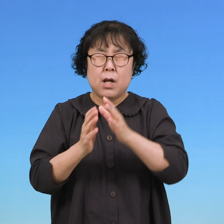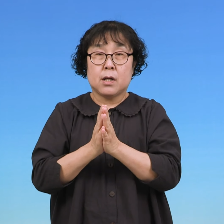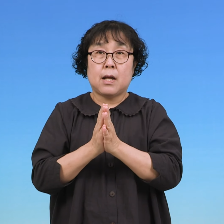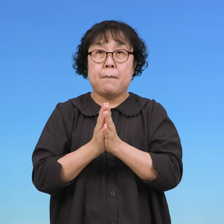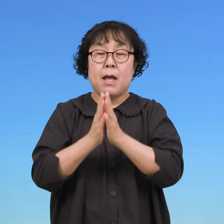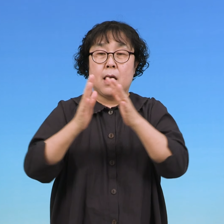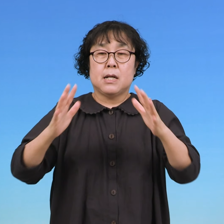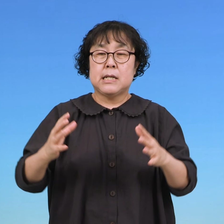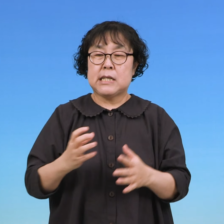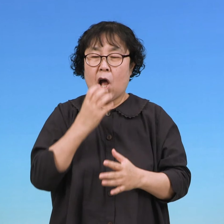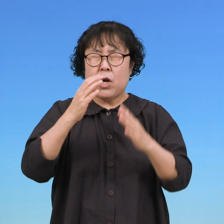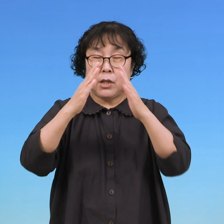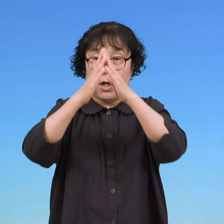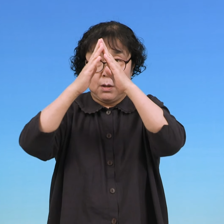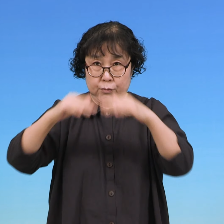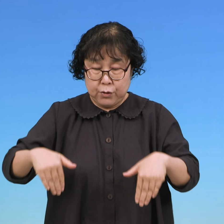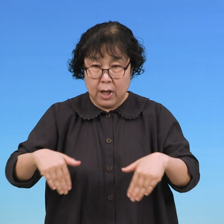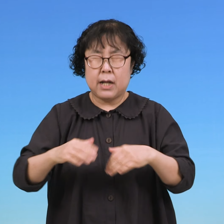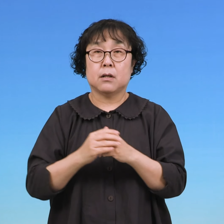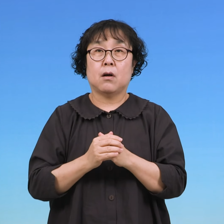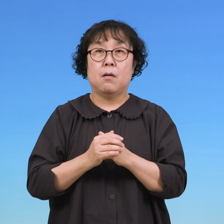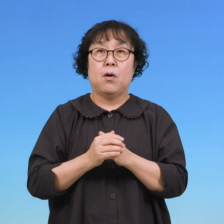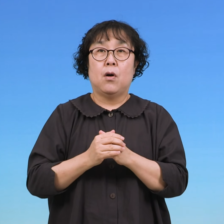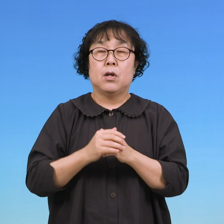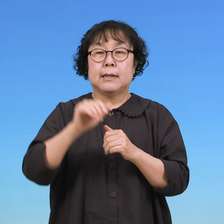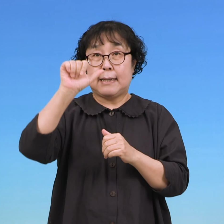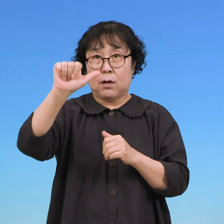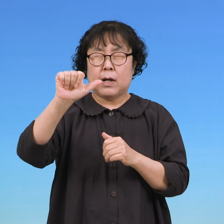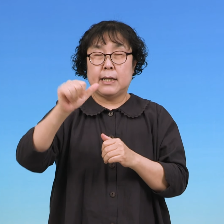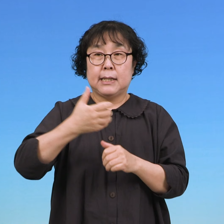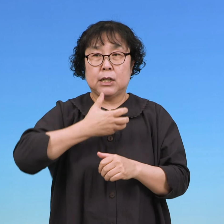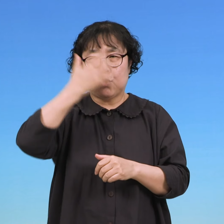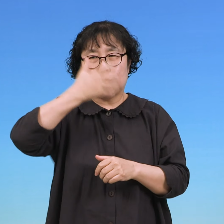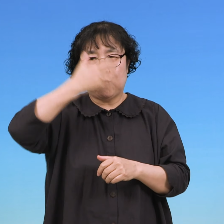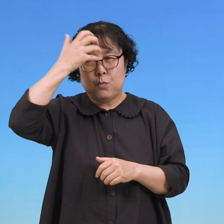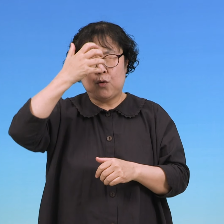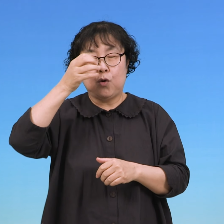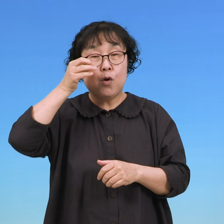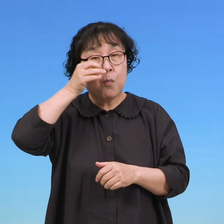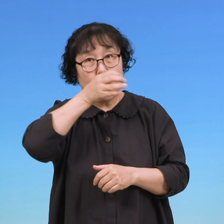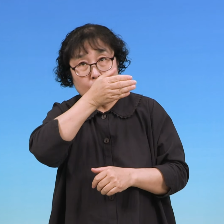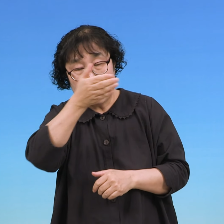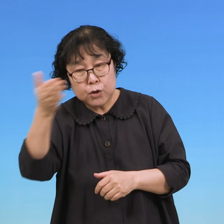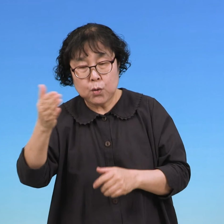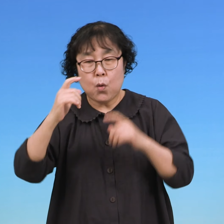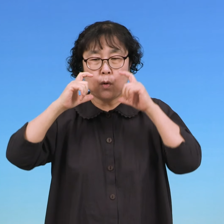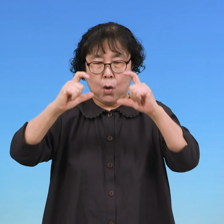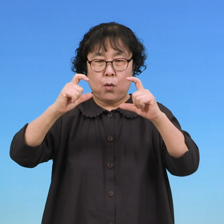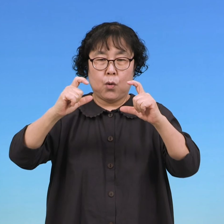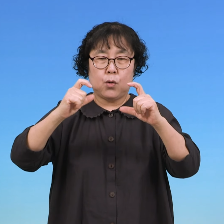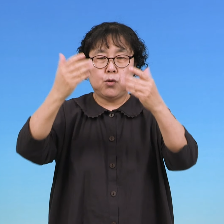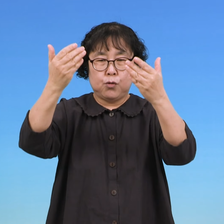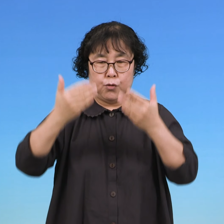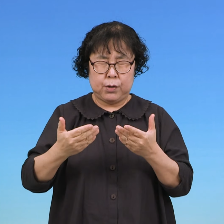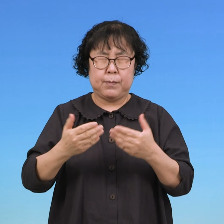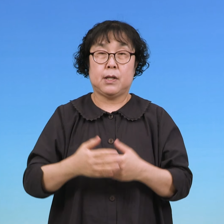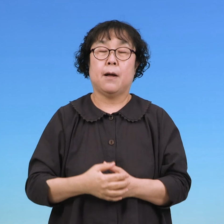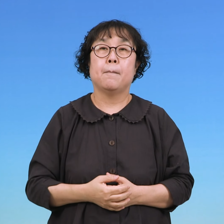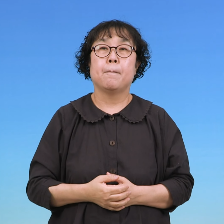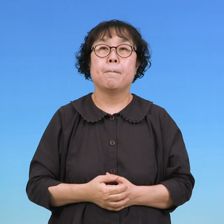환상을 통하여 하나님께서 회개하지 않으면 이 타락한 백성들을 심판할 것이다, 그 무서운 경고를